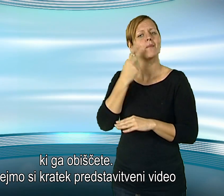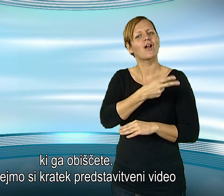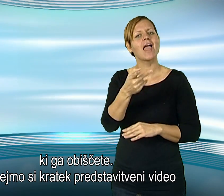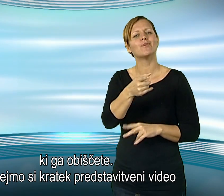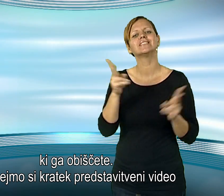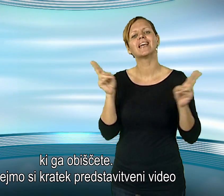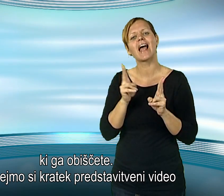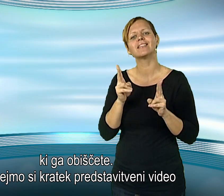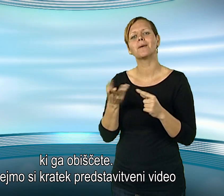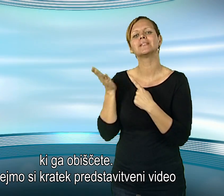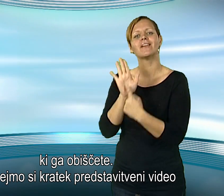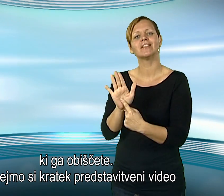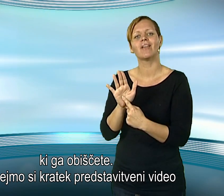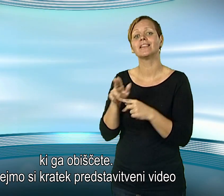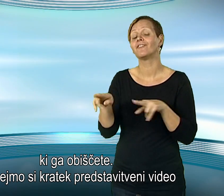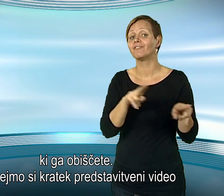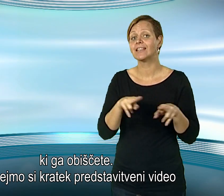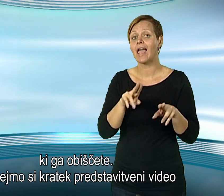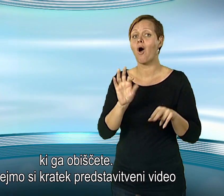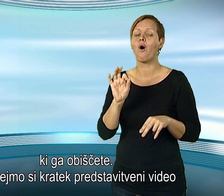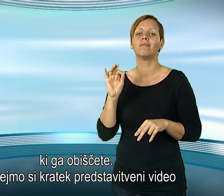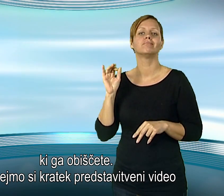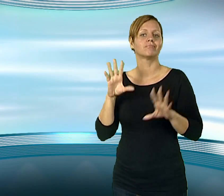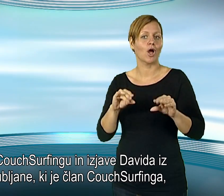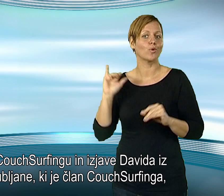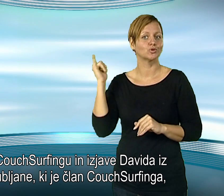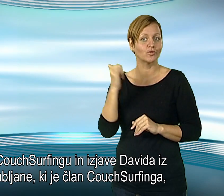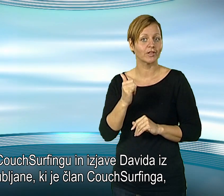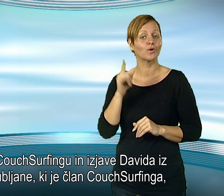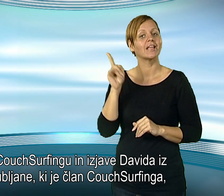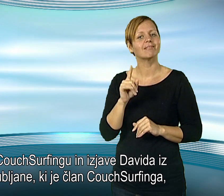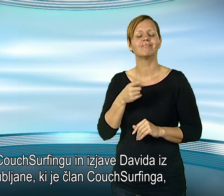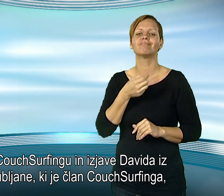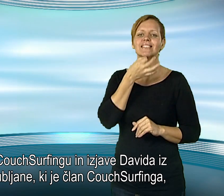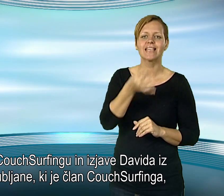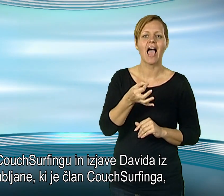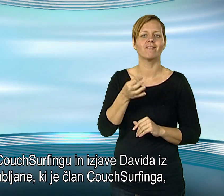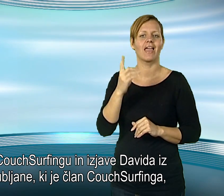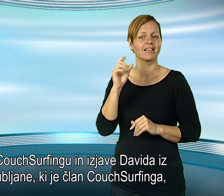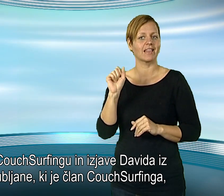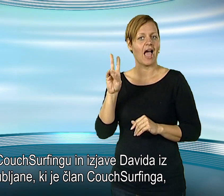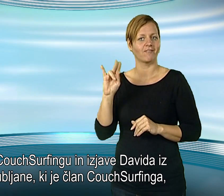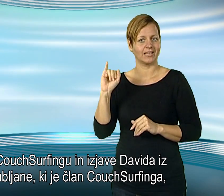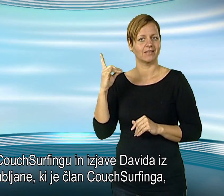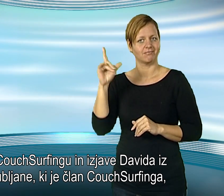Poglejmo si kratek predstavitveni video o couchsurfingu in izjave Davida iz Ljubljane, ki je